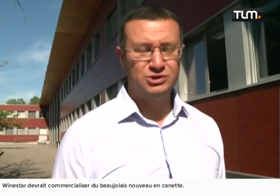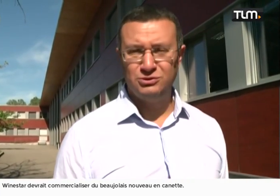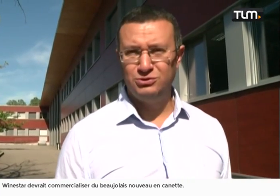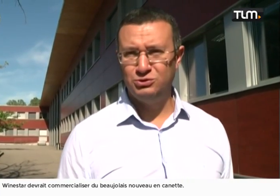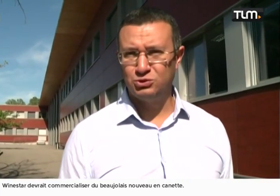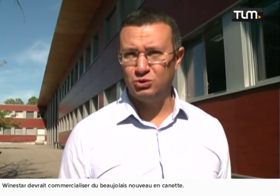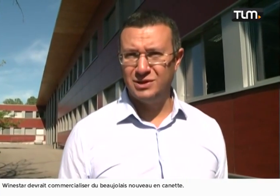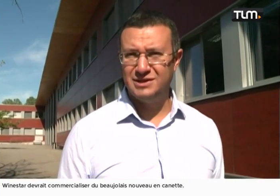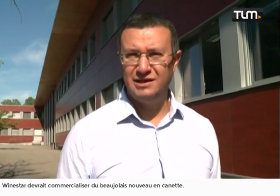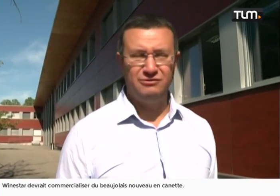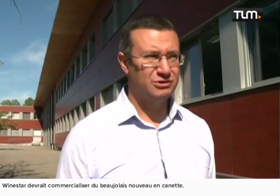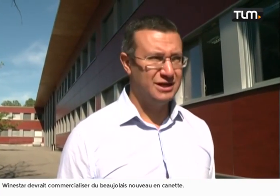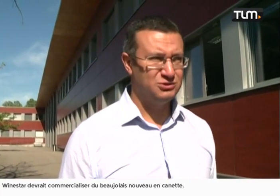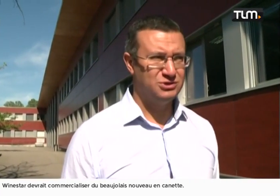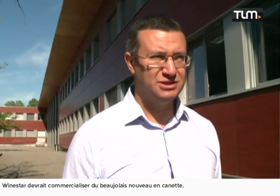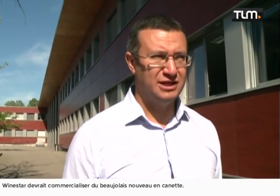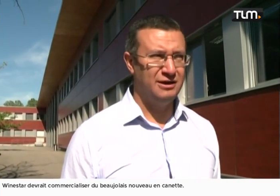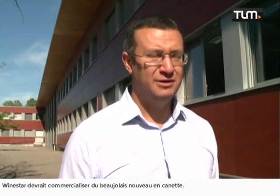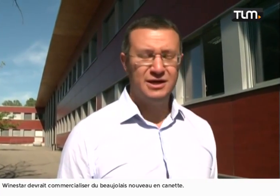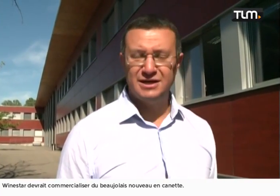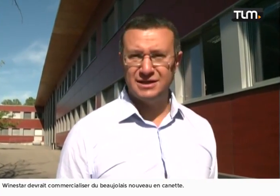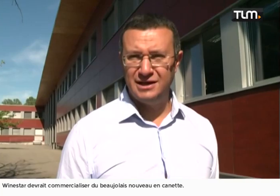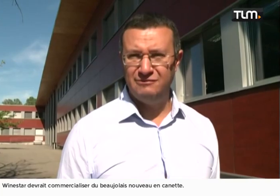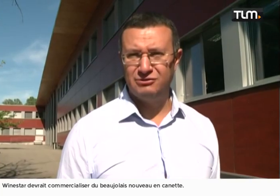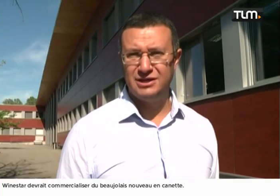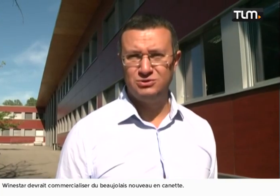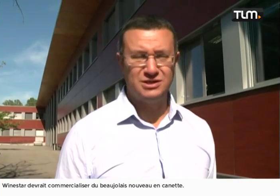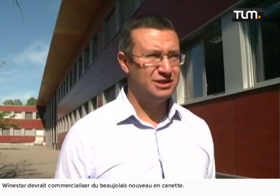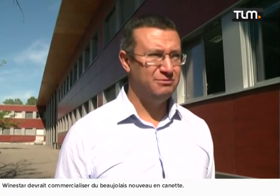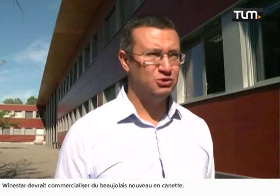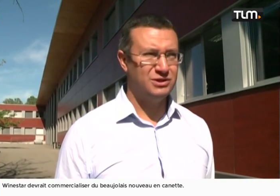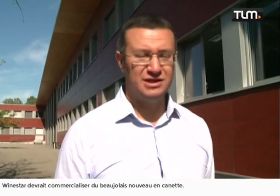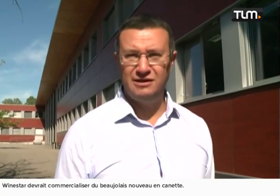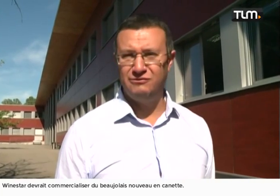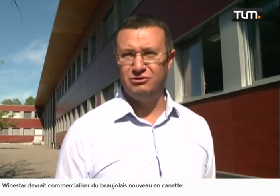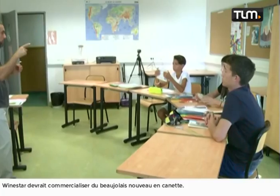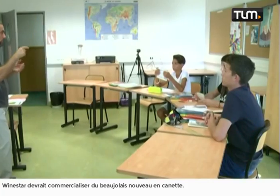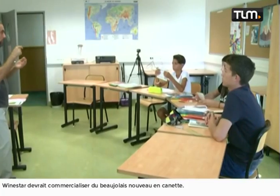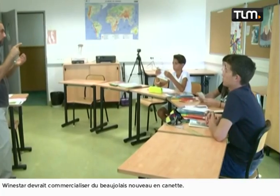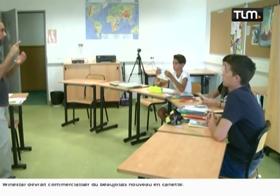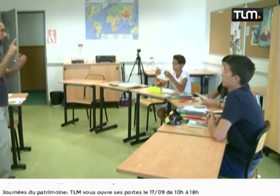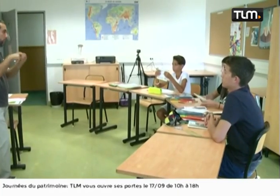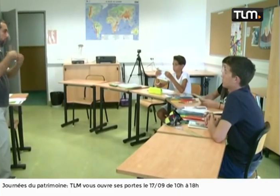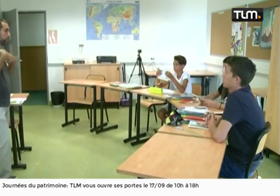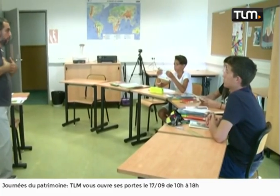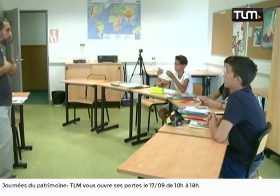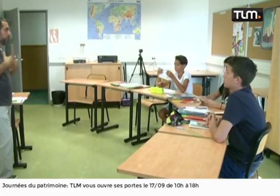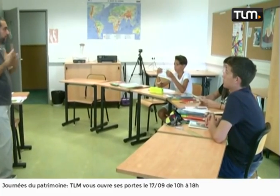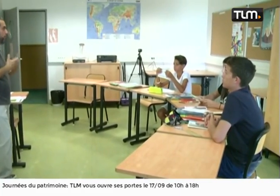accueillons donc trois élèves en classe de 6e, quatre élèves en classe de 5e et trois élèves en classe de 4e. Et pour certaines